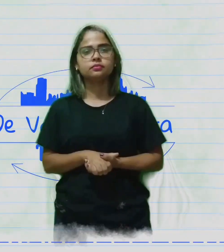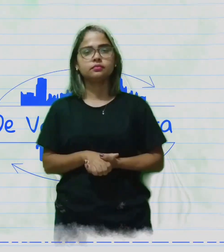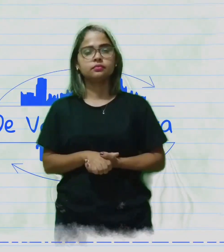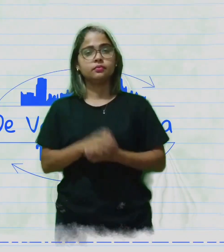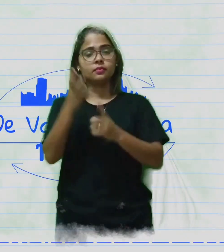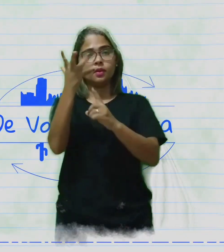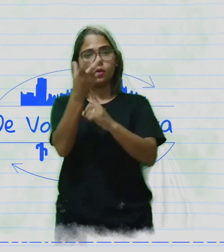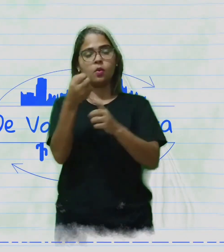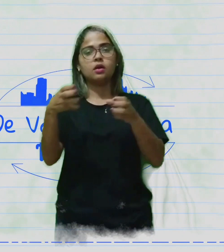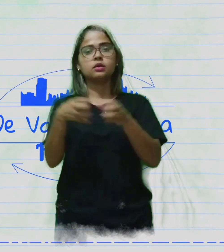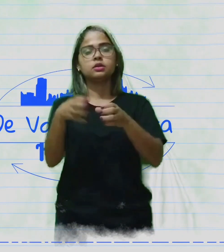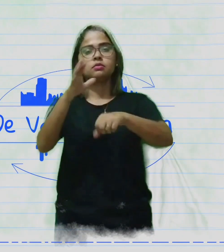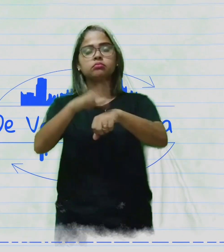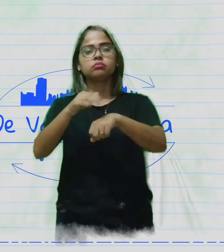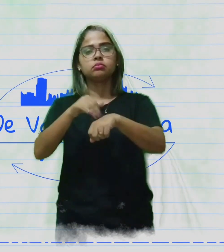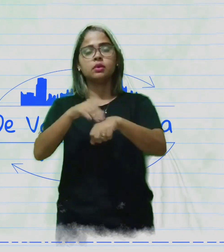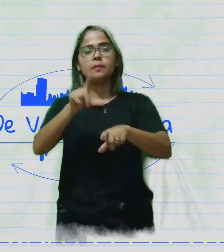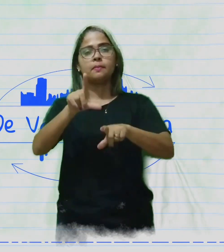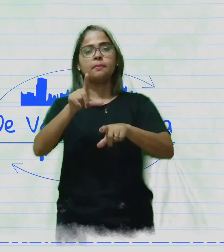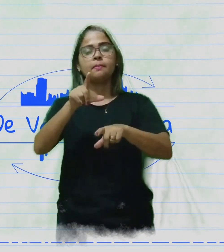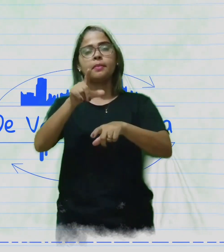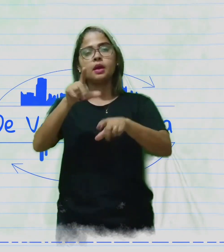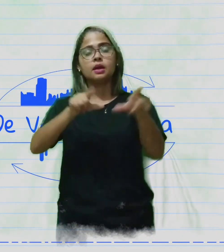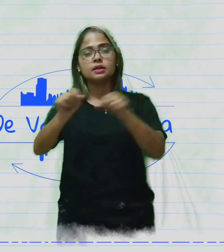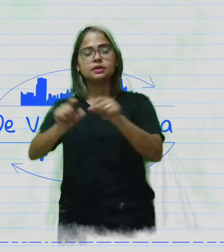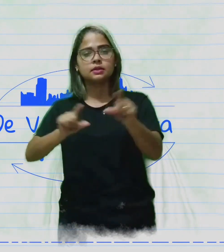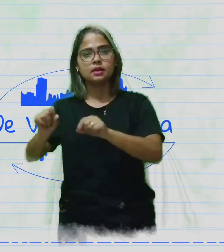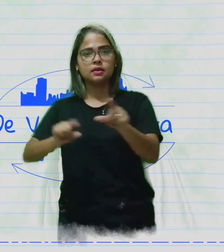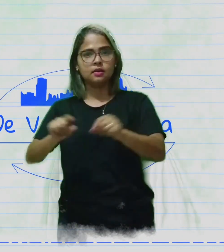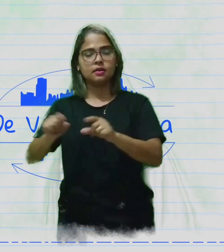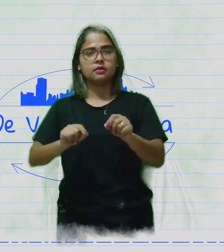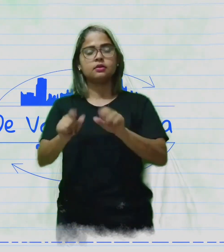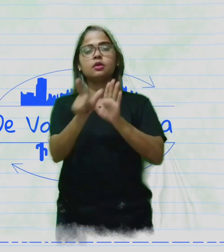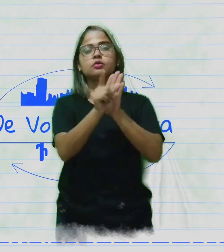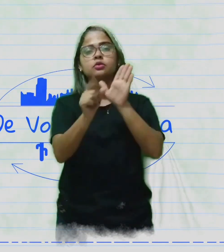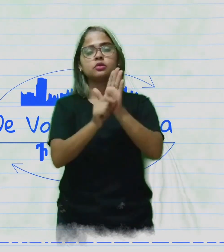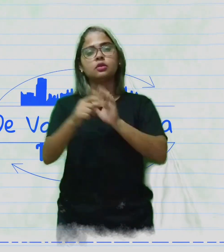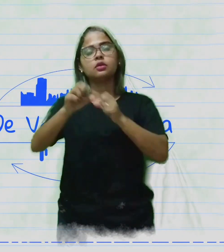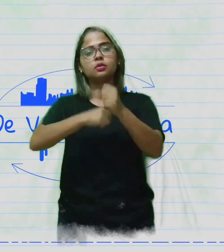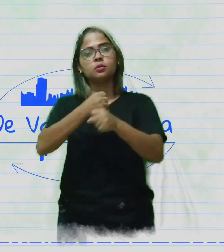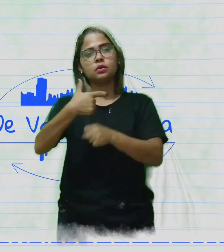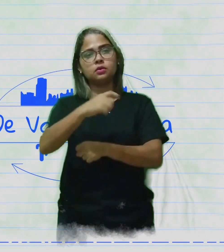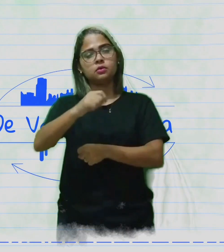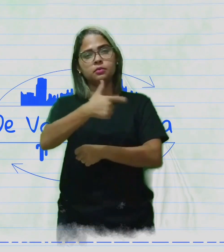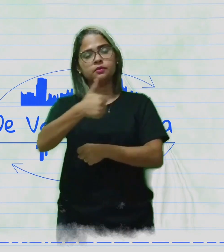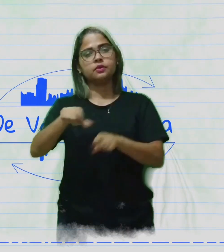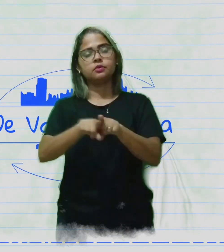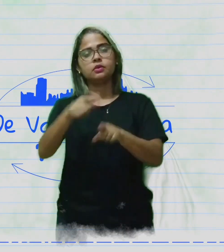Arte em Rede, convocatória para seleção de projetos artísticos digitais 2021 a 2022, é apresentado pelo Governo do Estado do